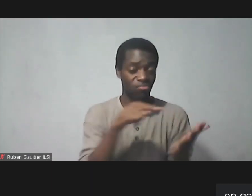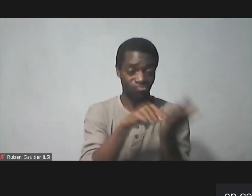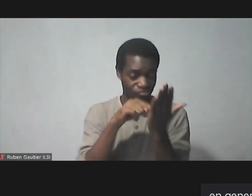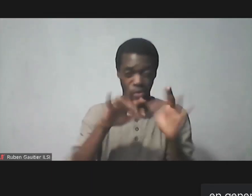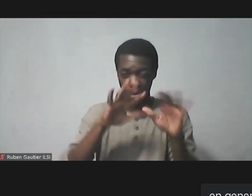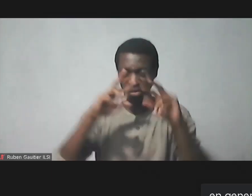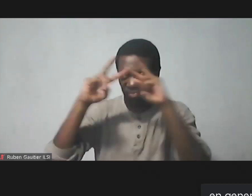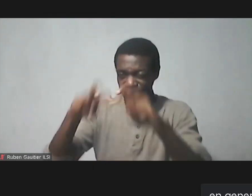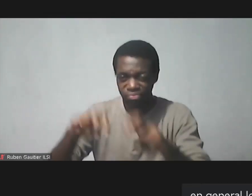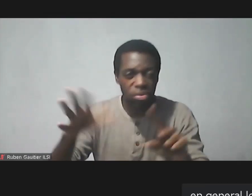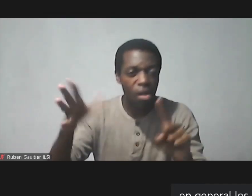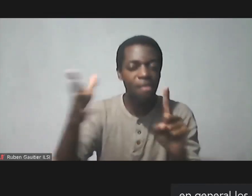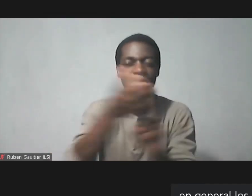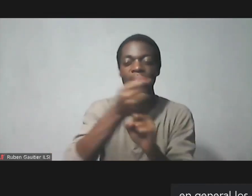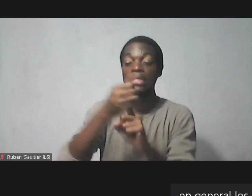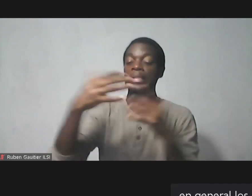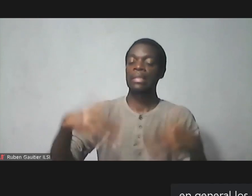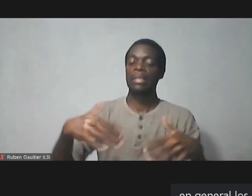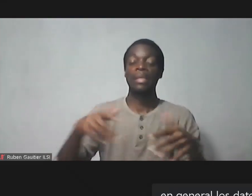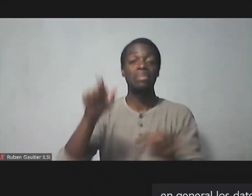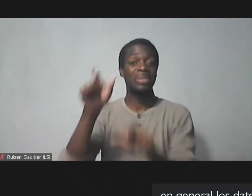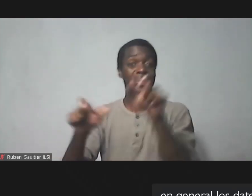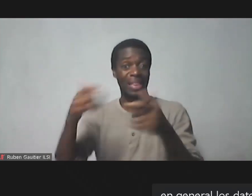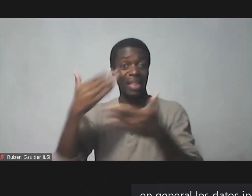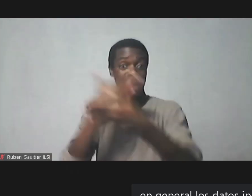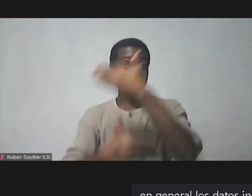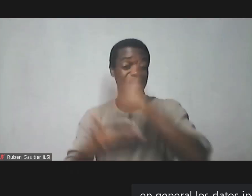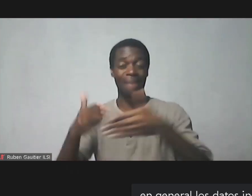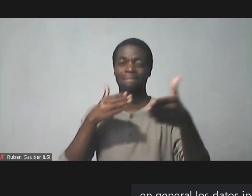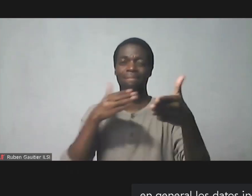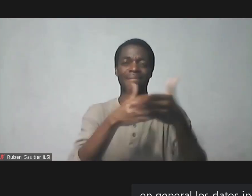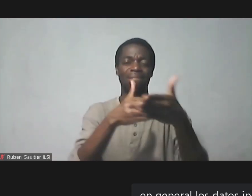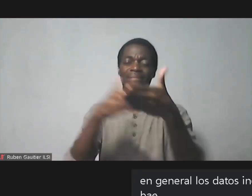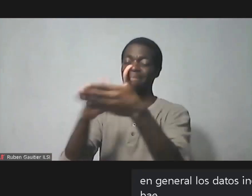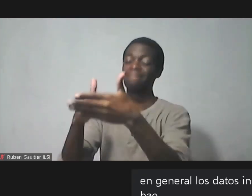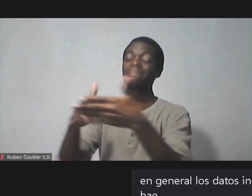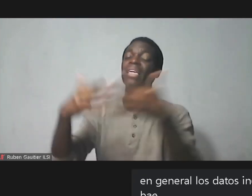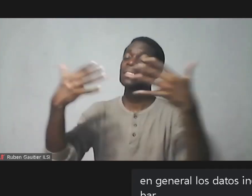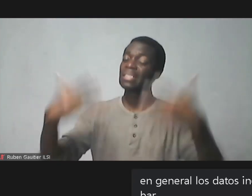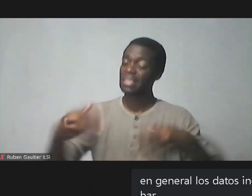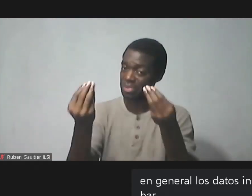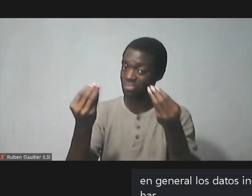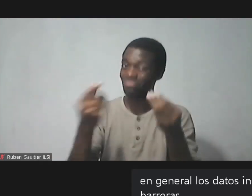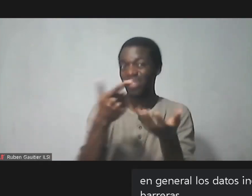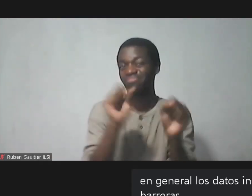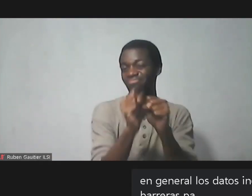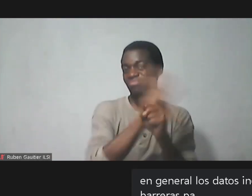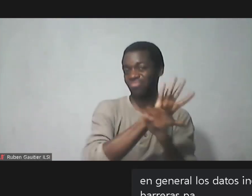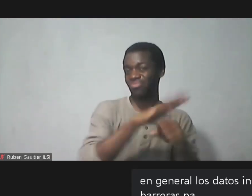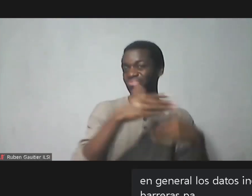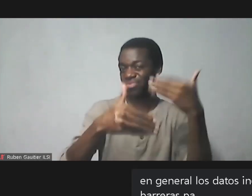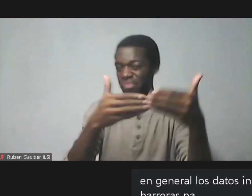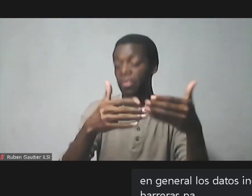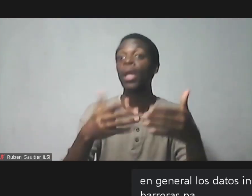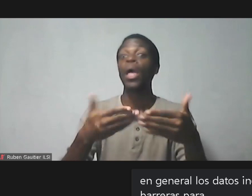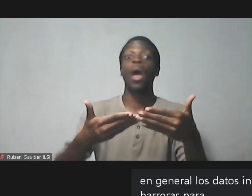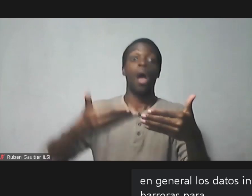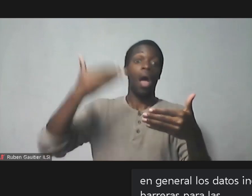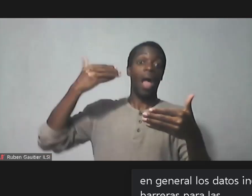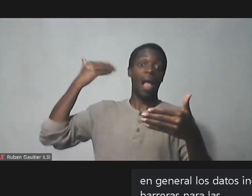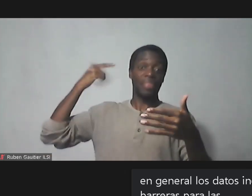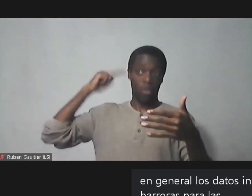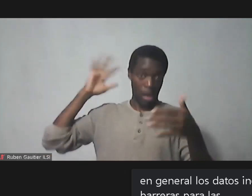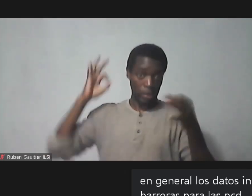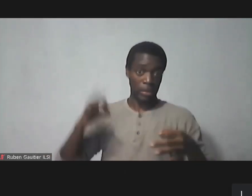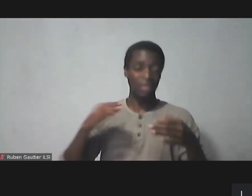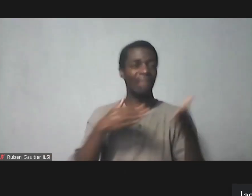con discapacidad como resultado de la pandemia, incluidas las nuevas y adicionales